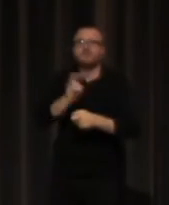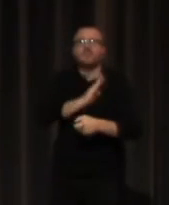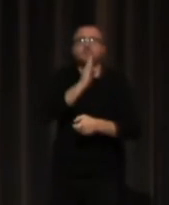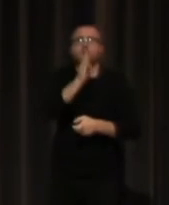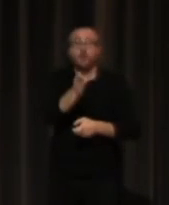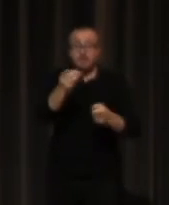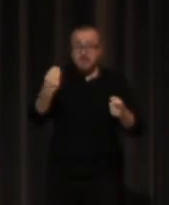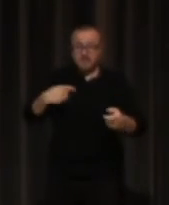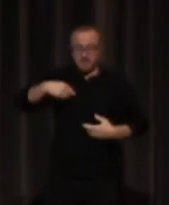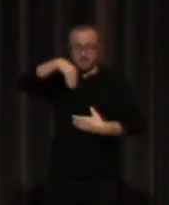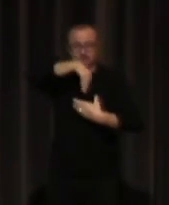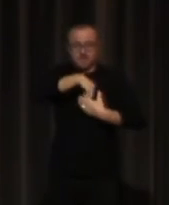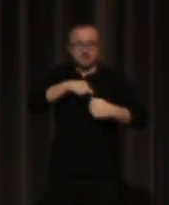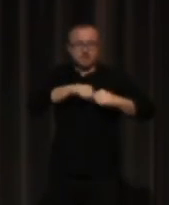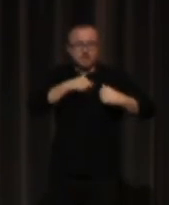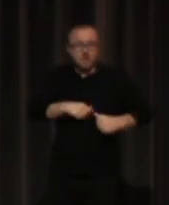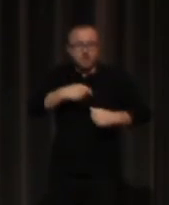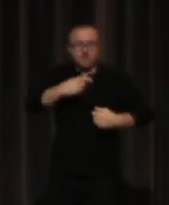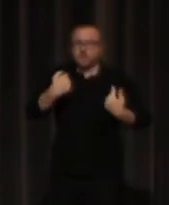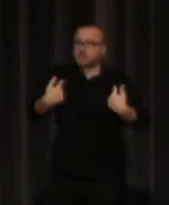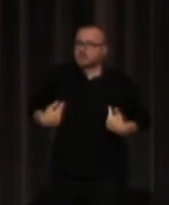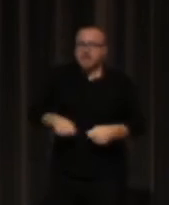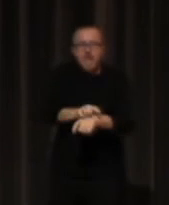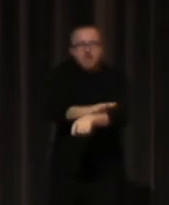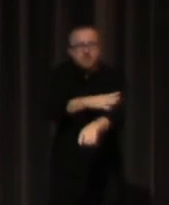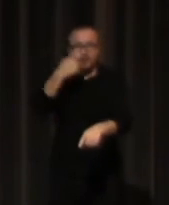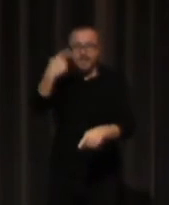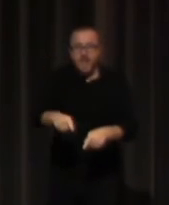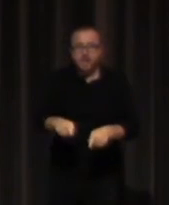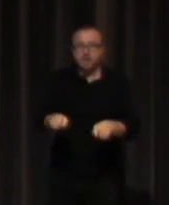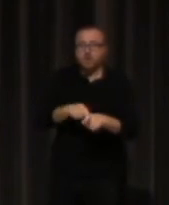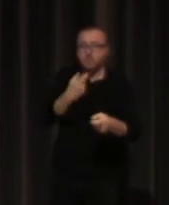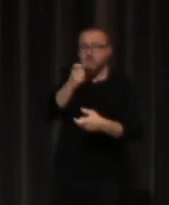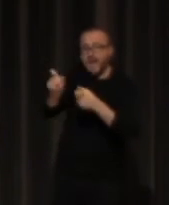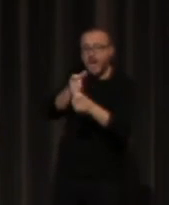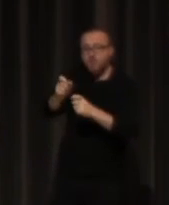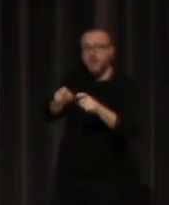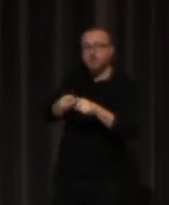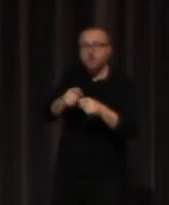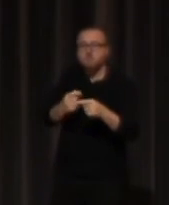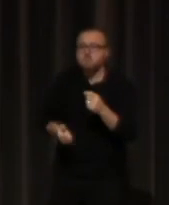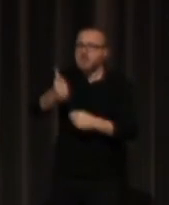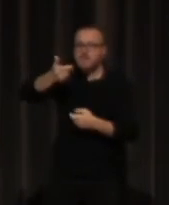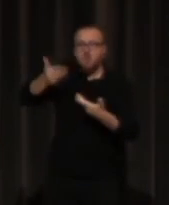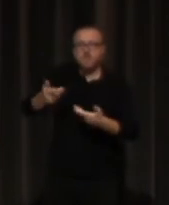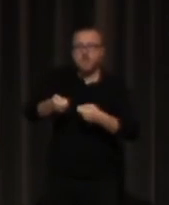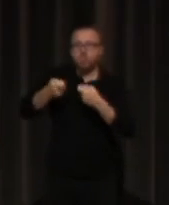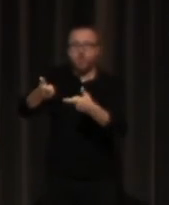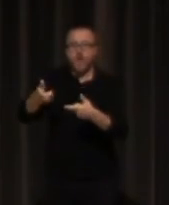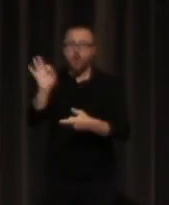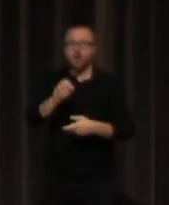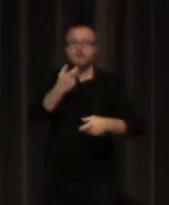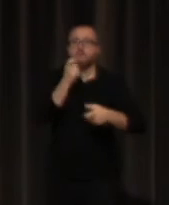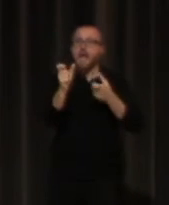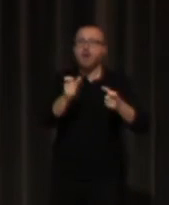matisen, amortiguen algunes percepcions o bé les aguditzen. Les paraules poden ser una arma defensiva,